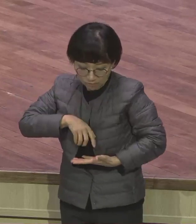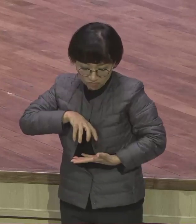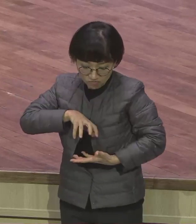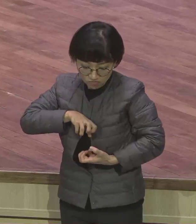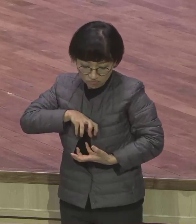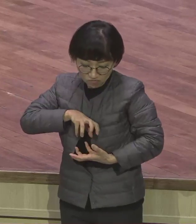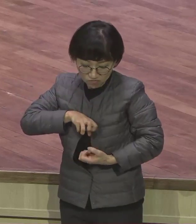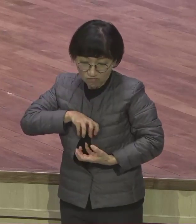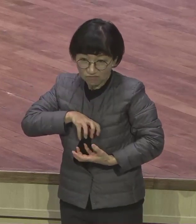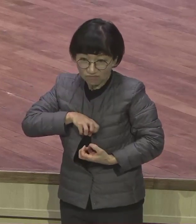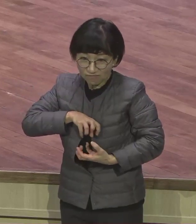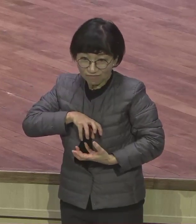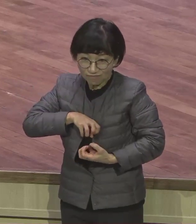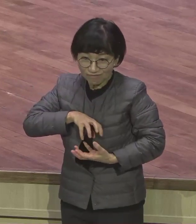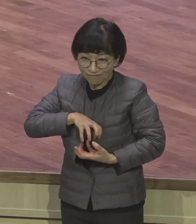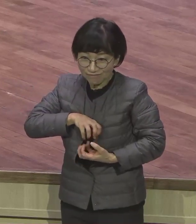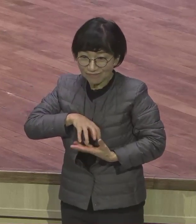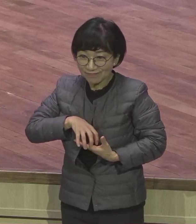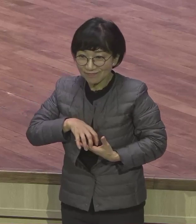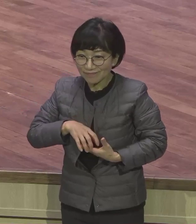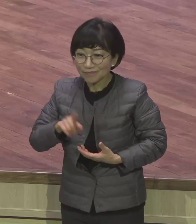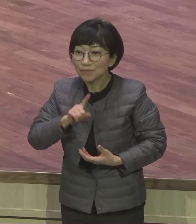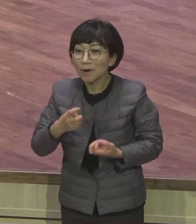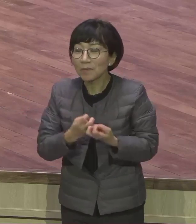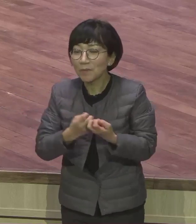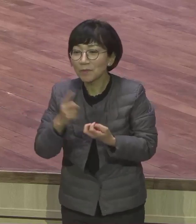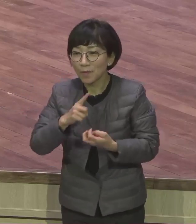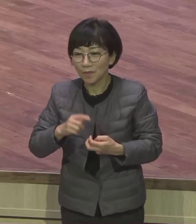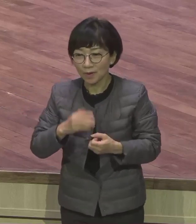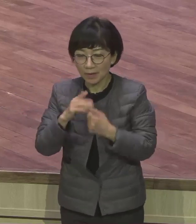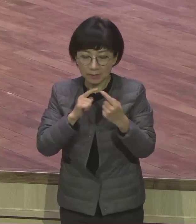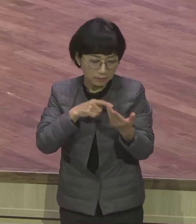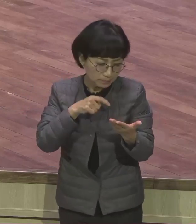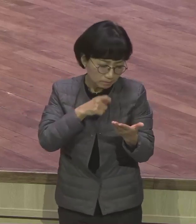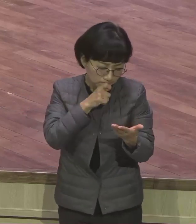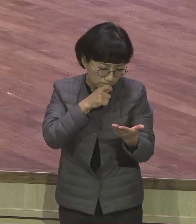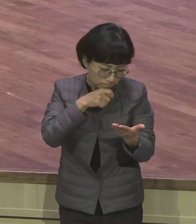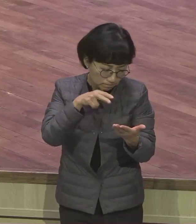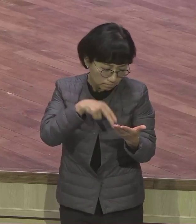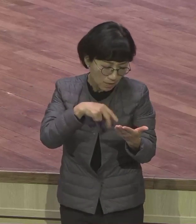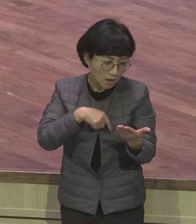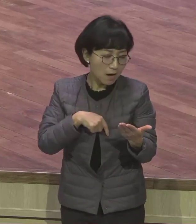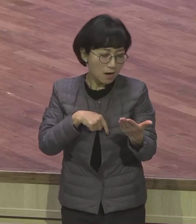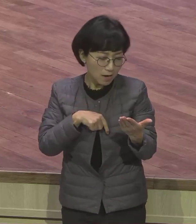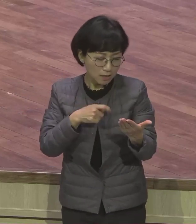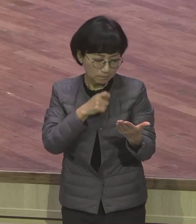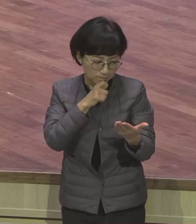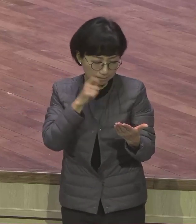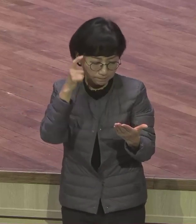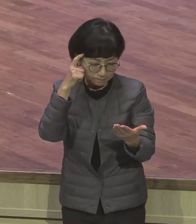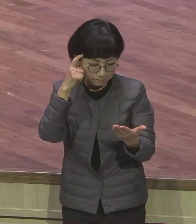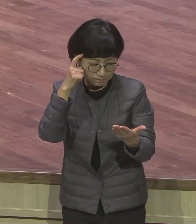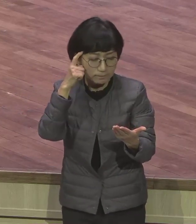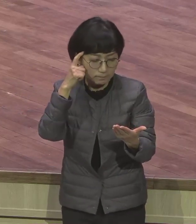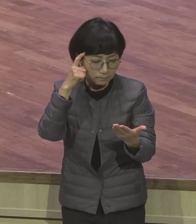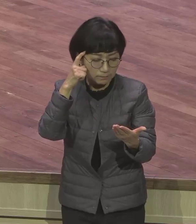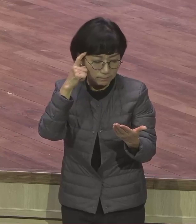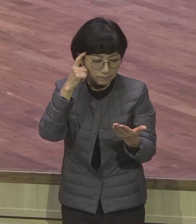말씀을 묵상하는 겁니다 내가 받은 말씀 가지고 묵상을 그때 내 것이 됩니다 이걸